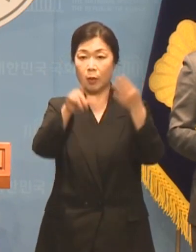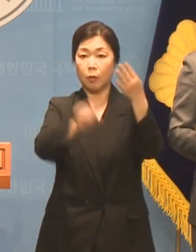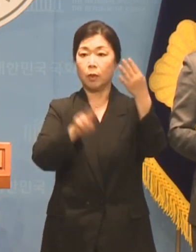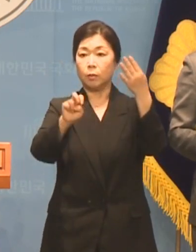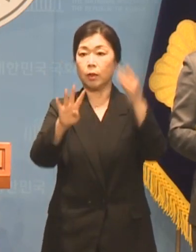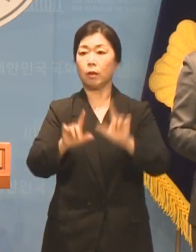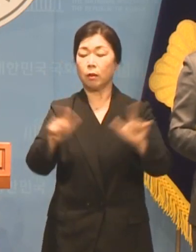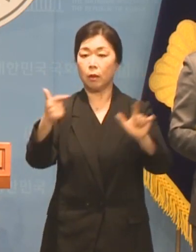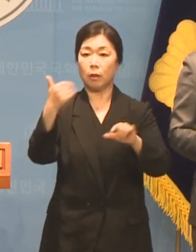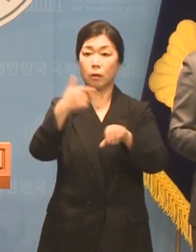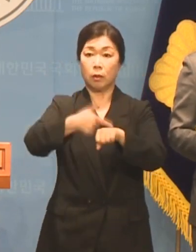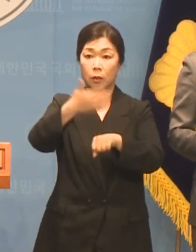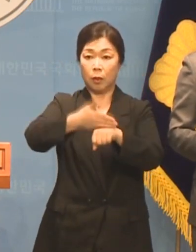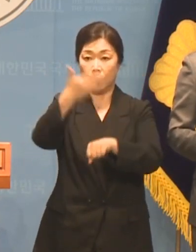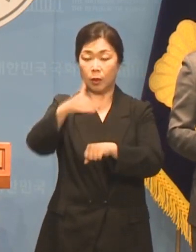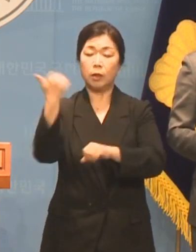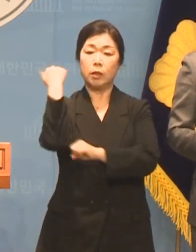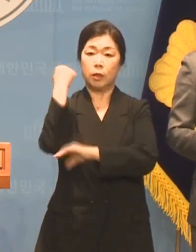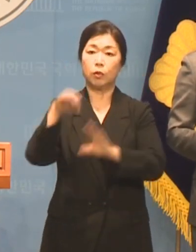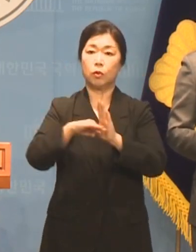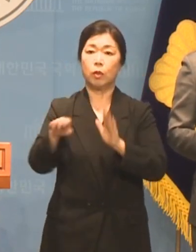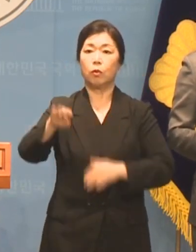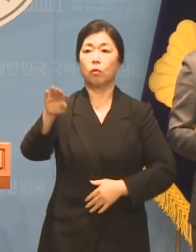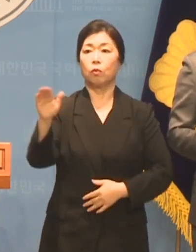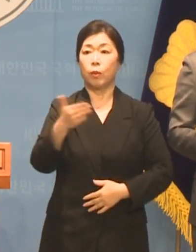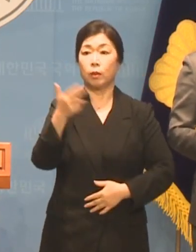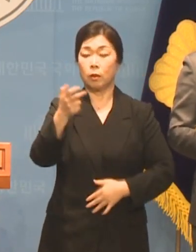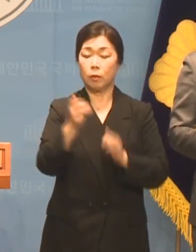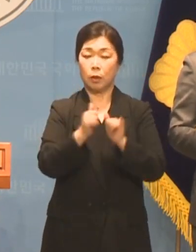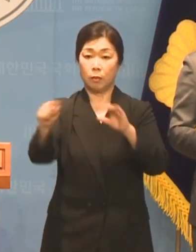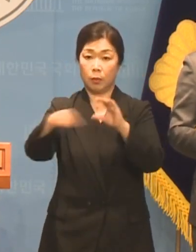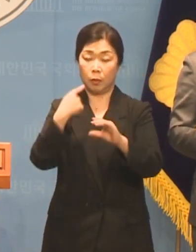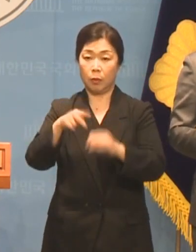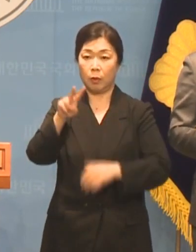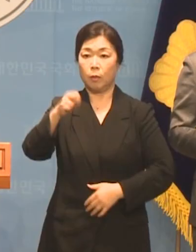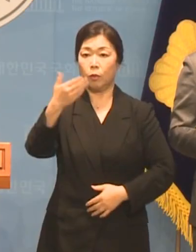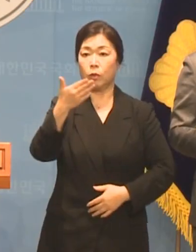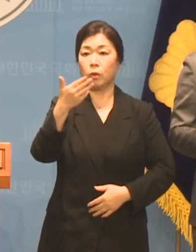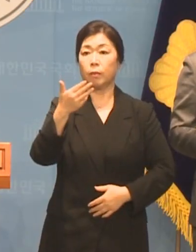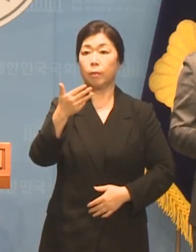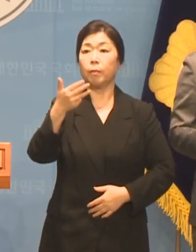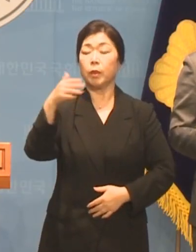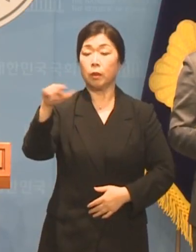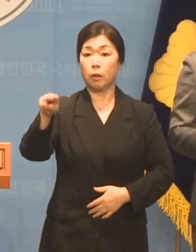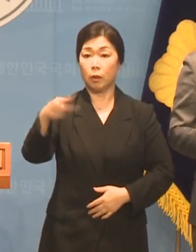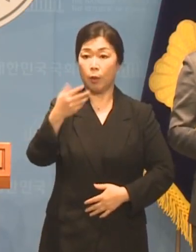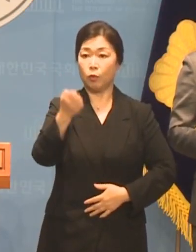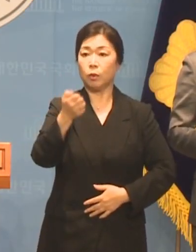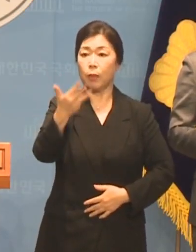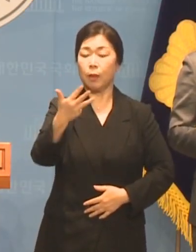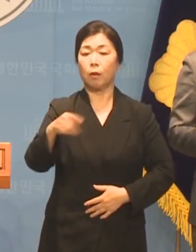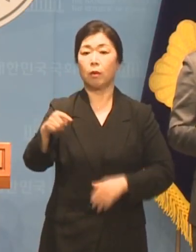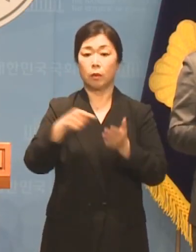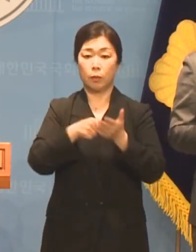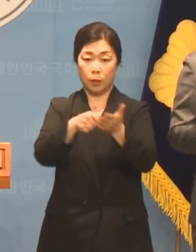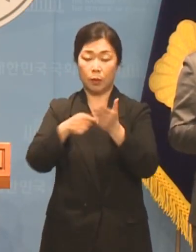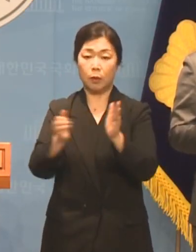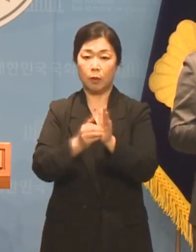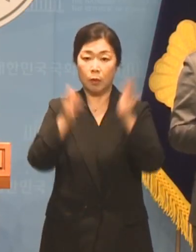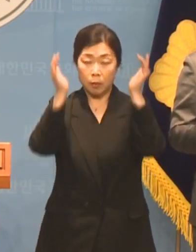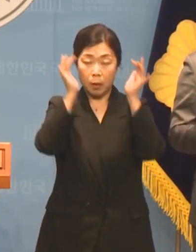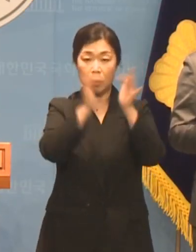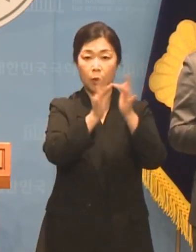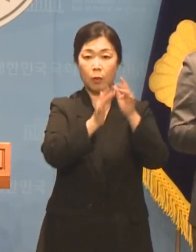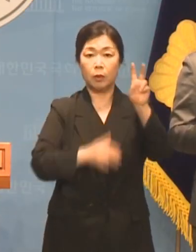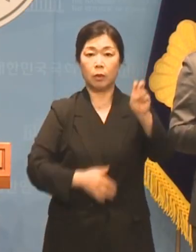24일 9시 기준으로 970명 방문했고요. 298건의 제보가 접수됐습니다. 매체별로는 네이버